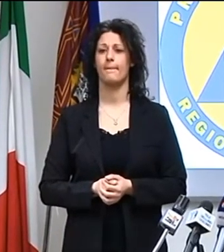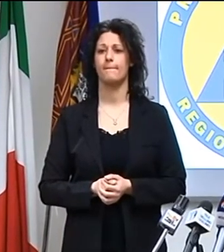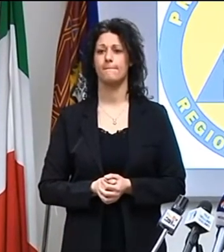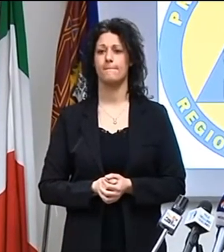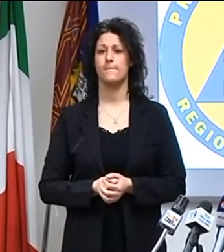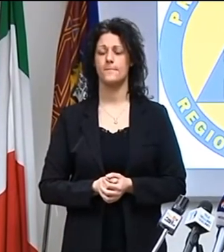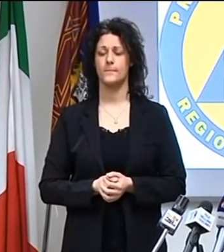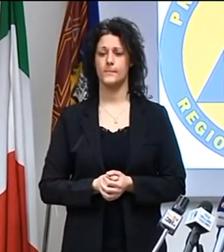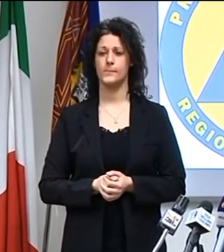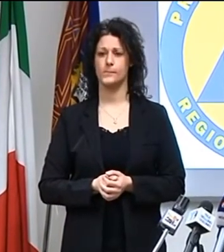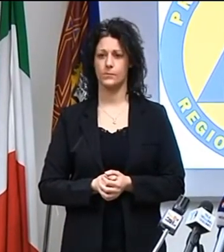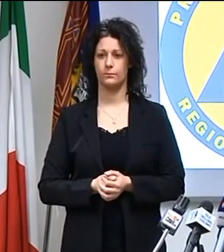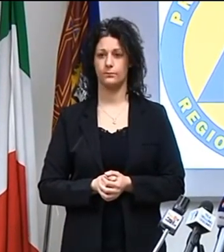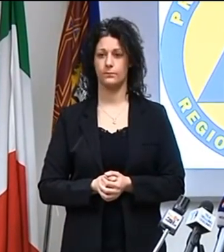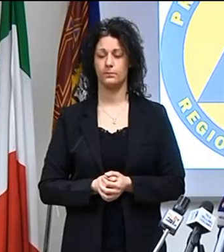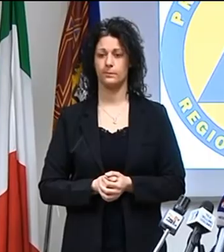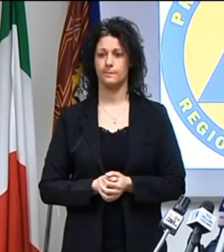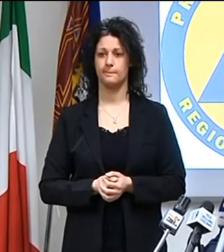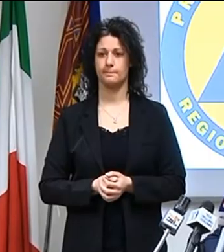che, come si può dire,